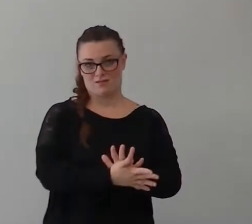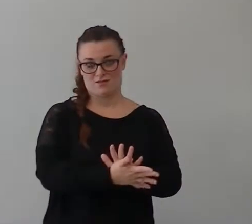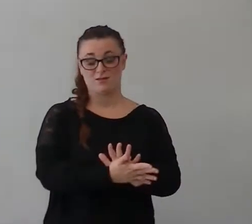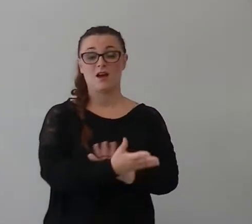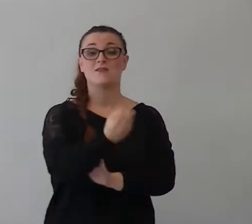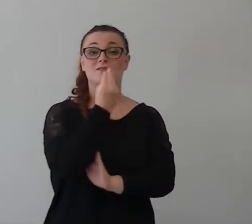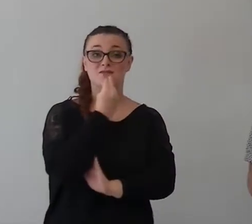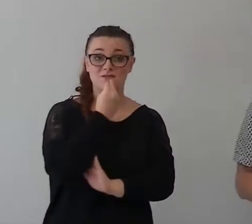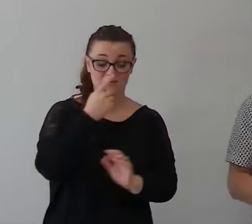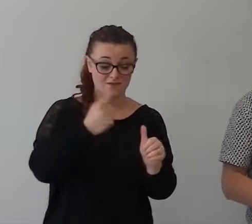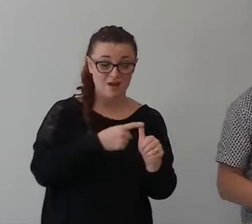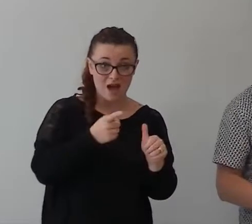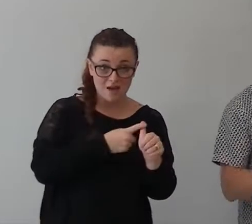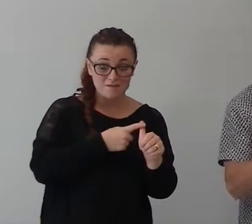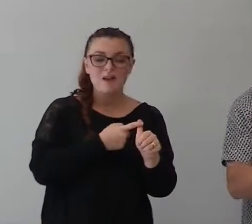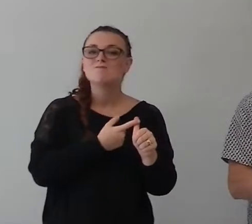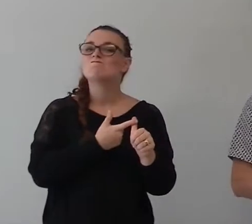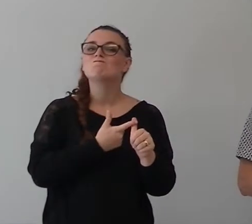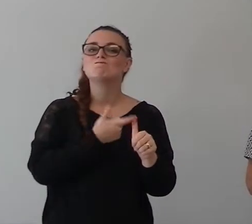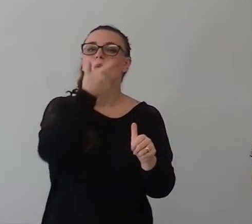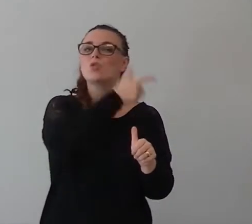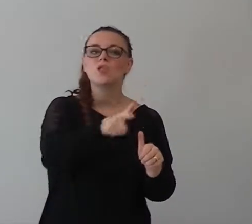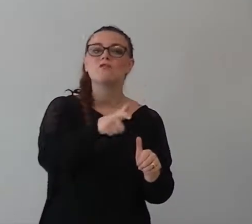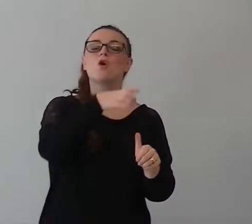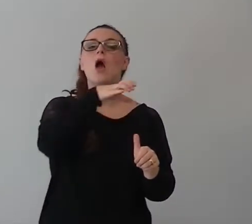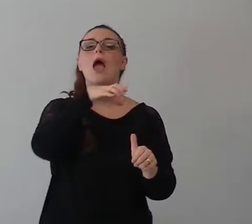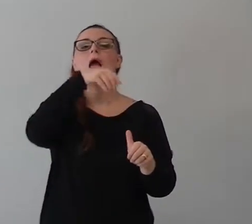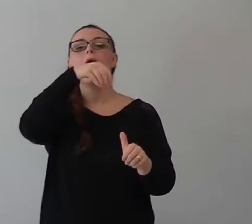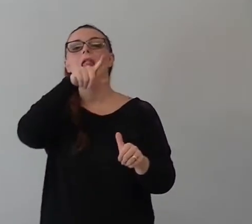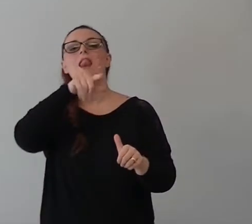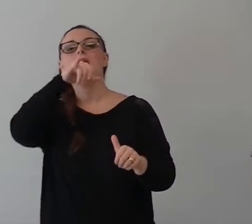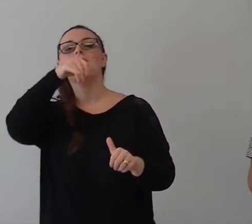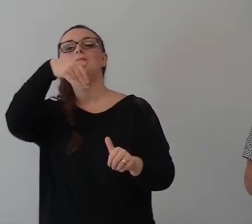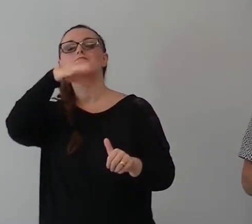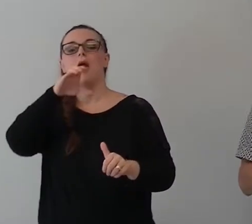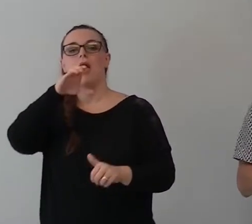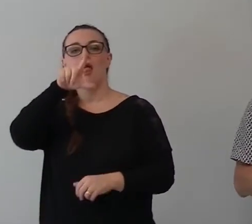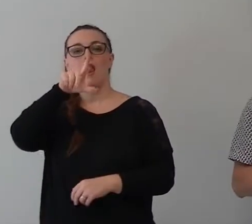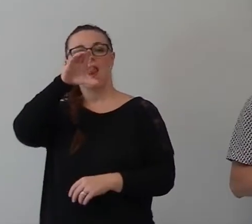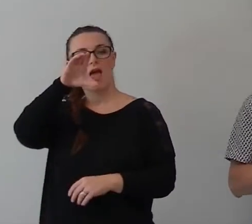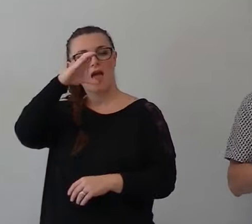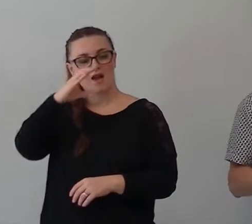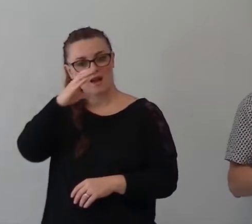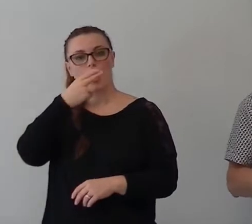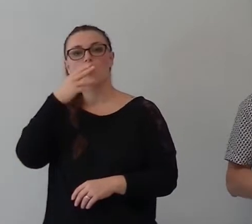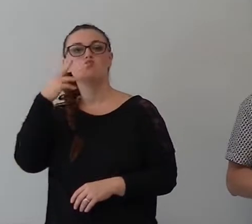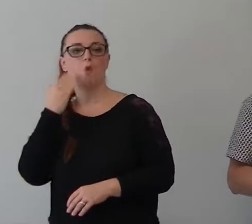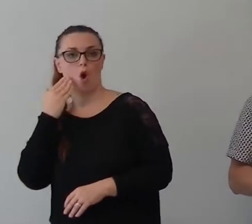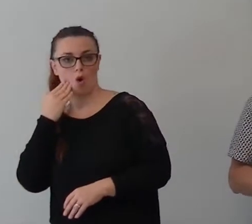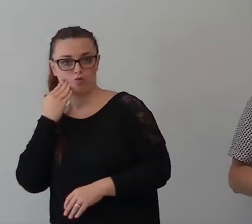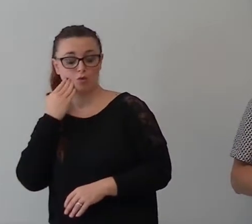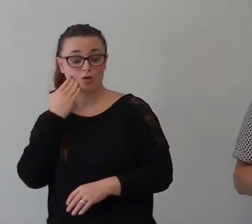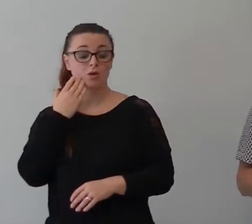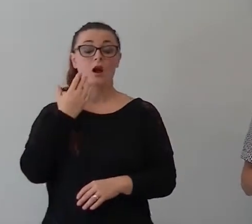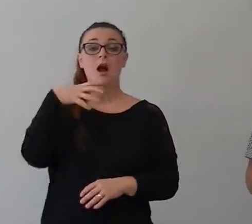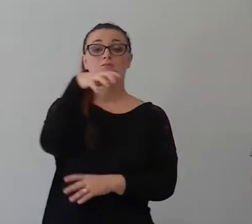aveva spinto Elimelech, non ricordate, significava Dio è il mio re, ad abbandonare Betlemme ed